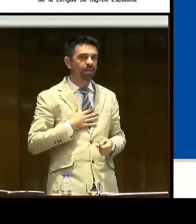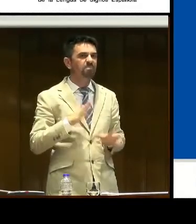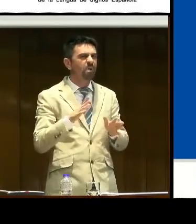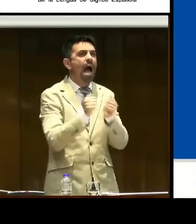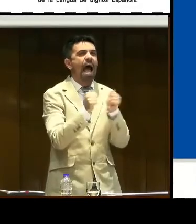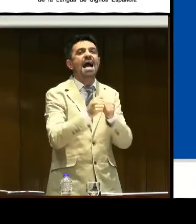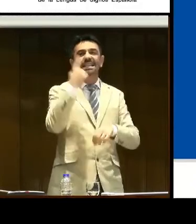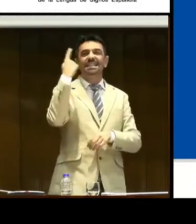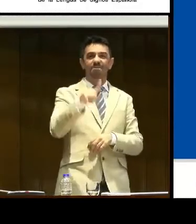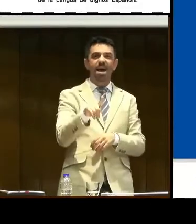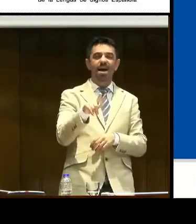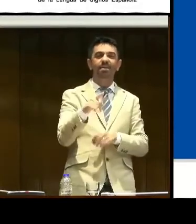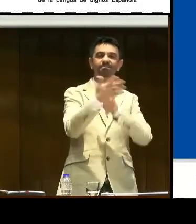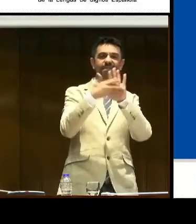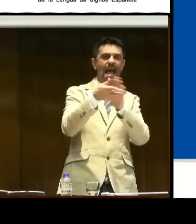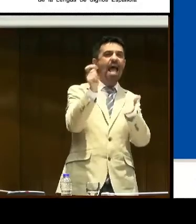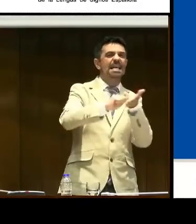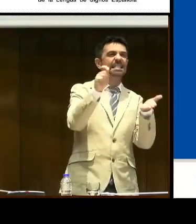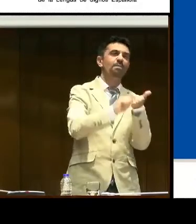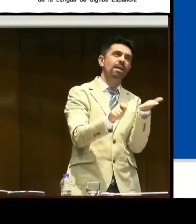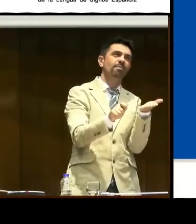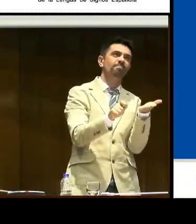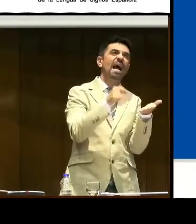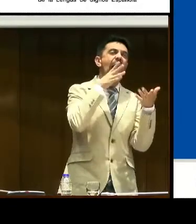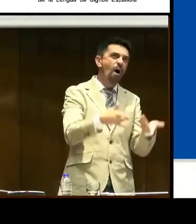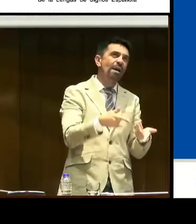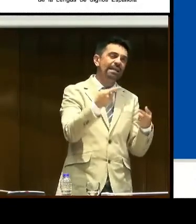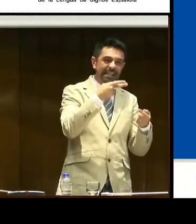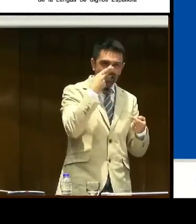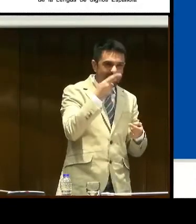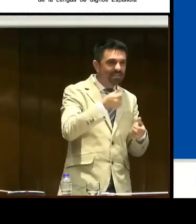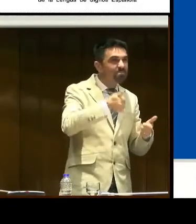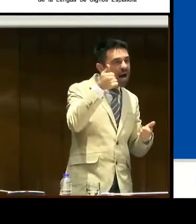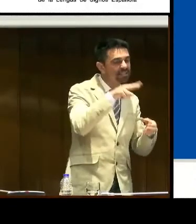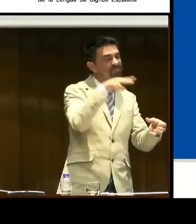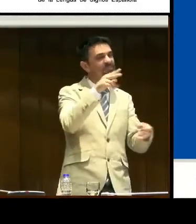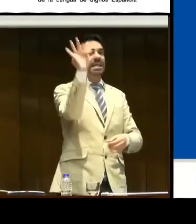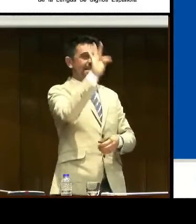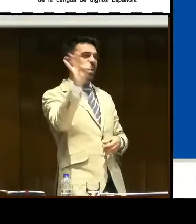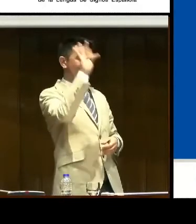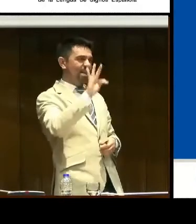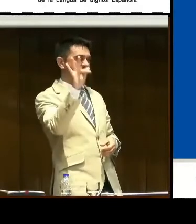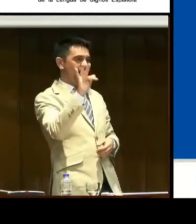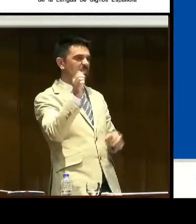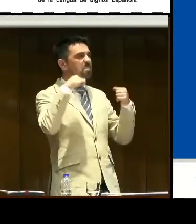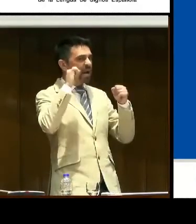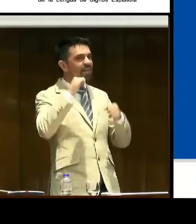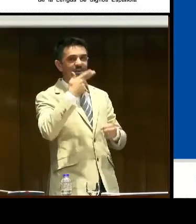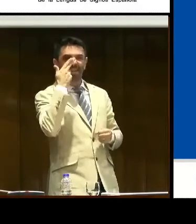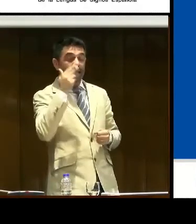escritura de una lengua de signos tenga hoy por hoy un interés más teórico que práctico.